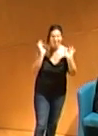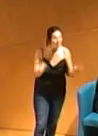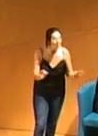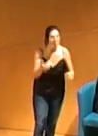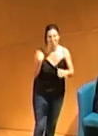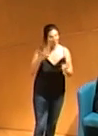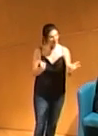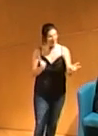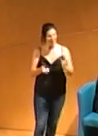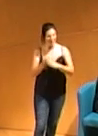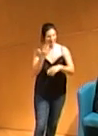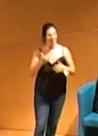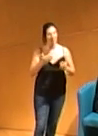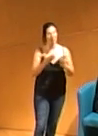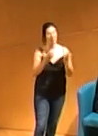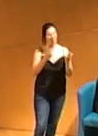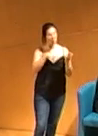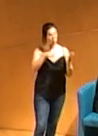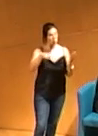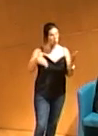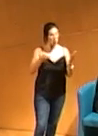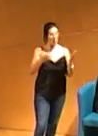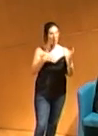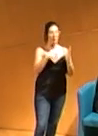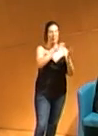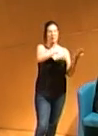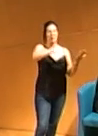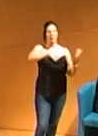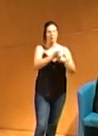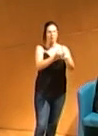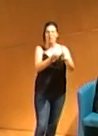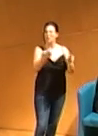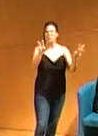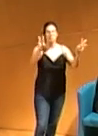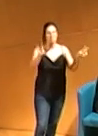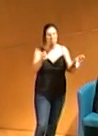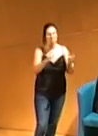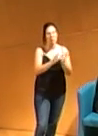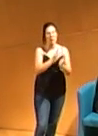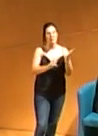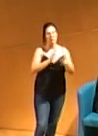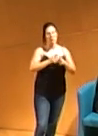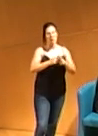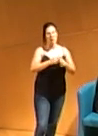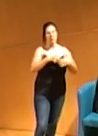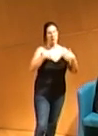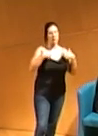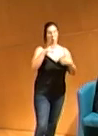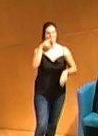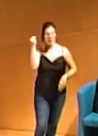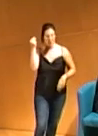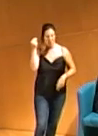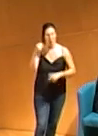train, non, ce matin, un article de la revue Sciences Humaines sur l'histoire du langage, et c'est un article sur Bourdieu,